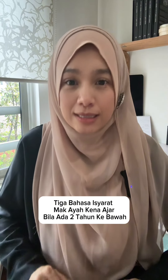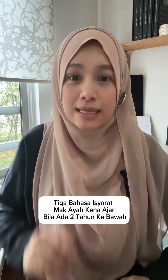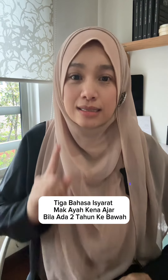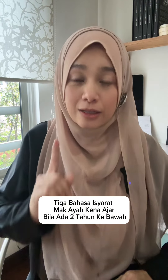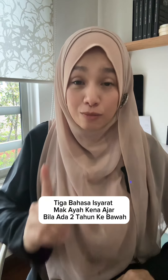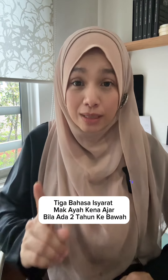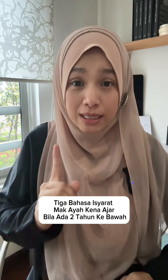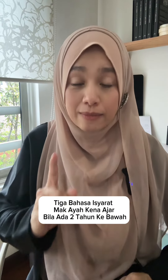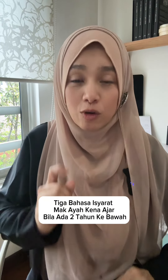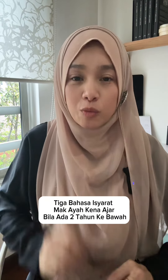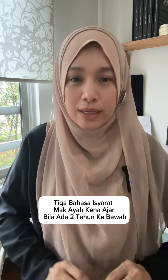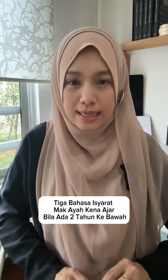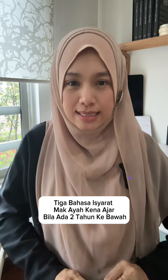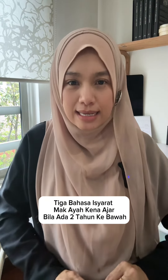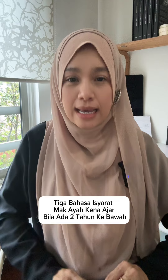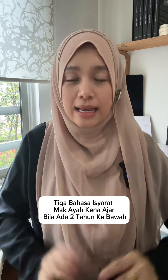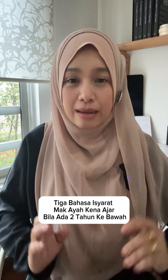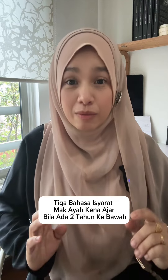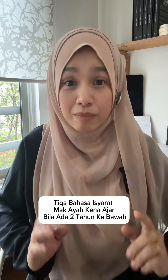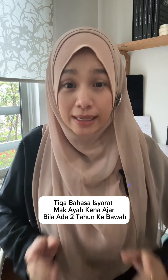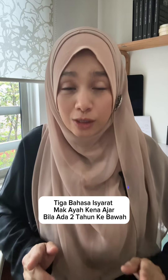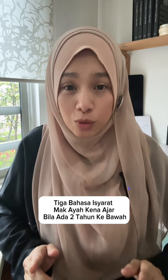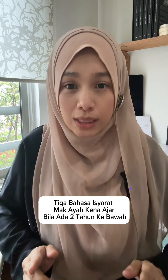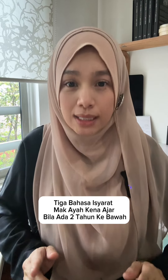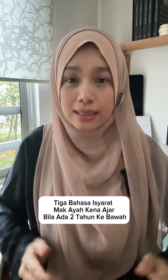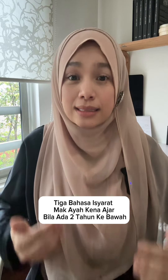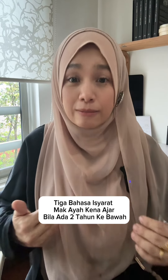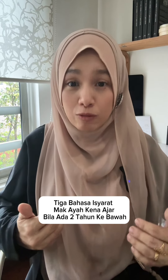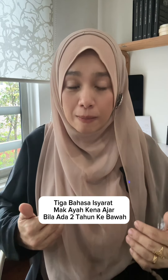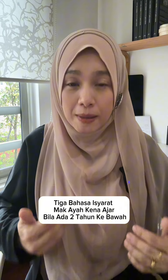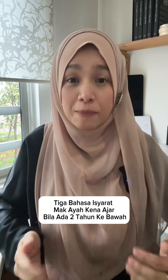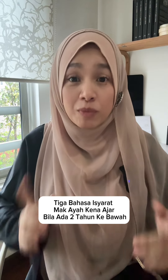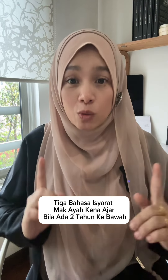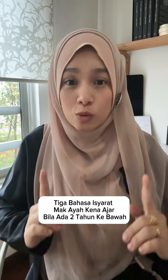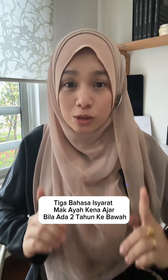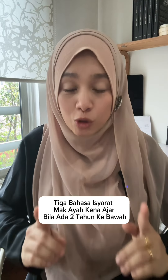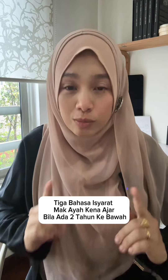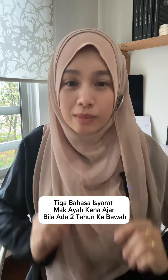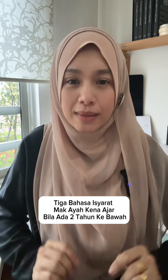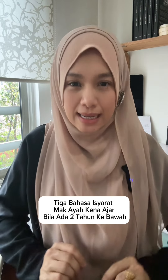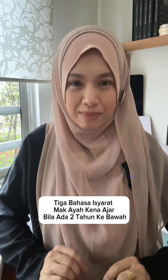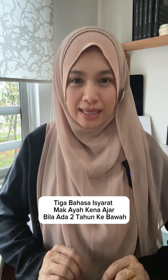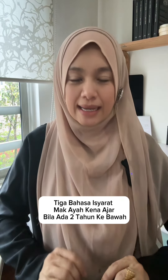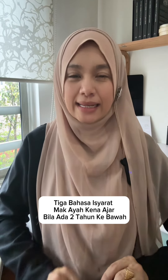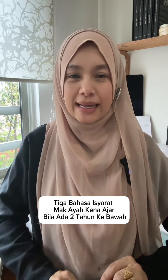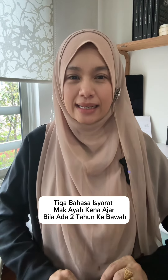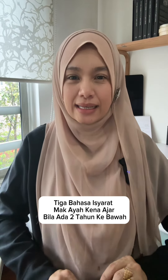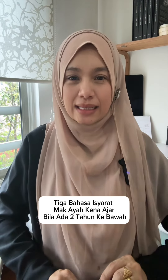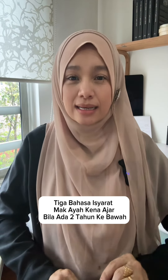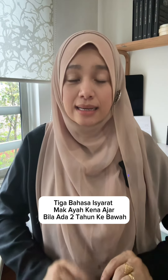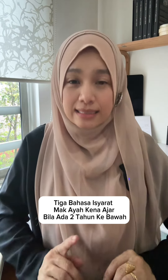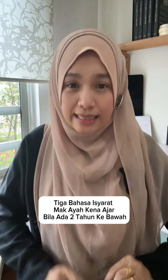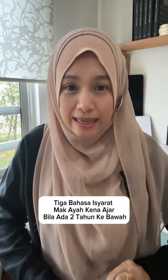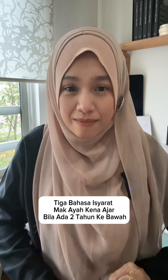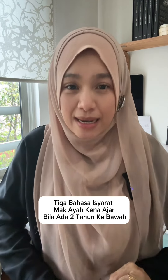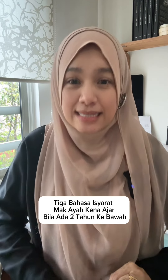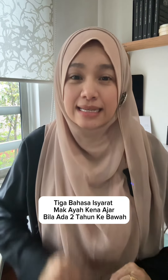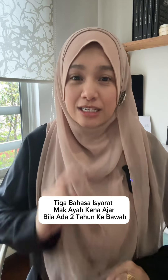salah satu medium komunikasi yang membantu kita Ibu Bapa untuk memahami anak-anak kita jadi bahasa isyarat